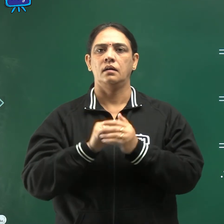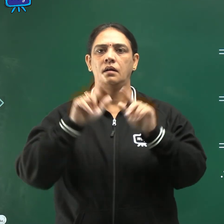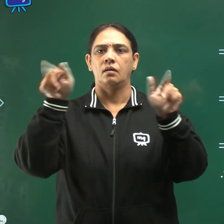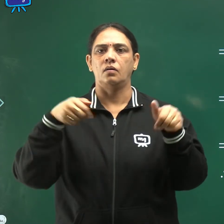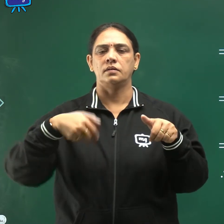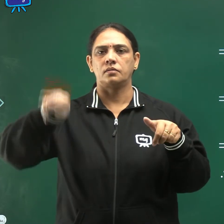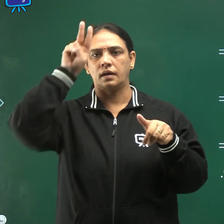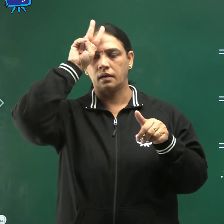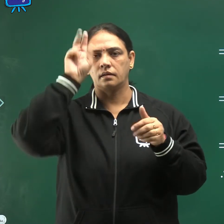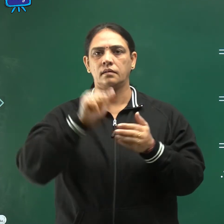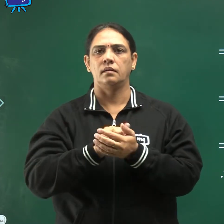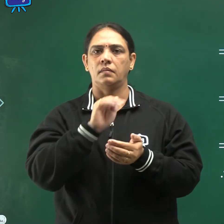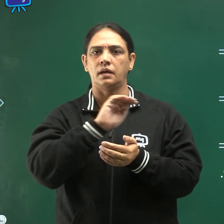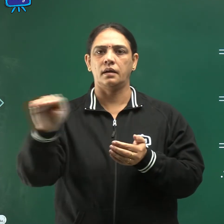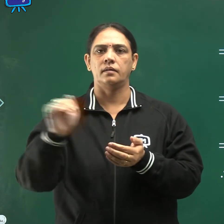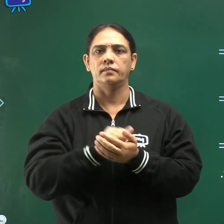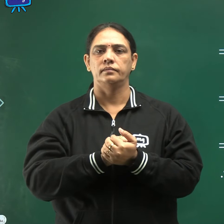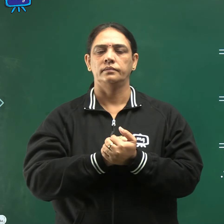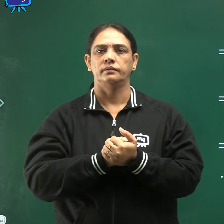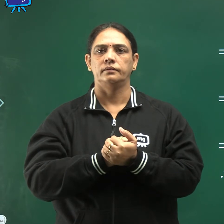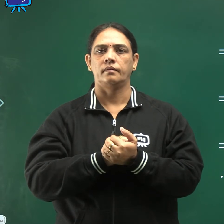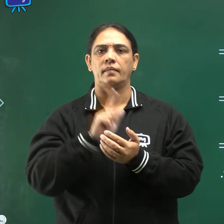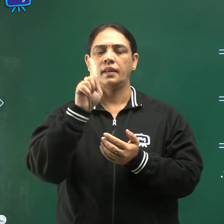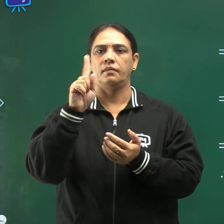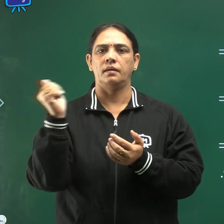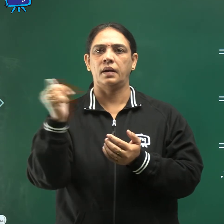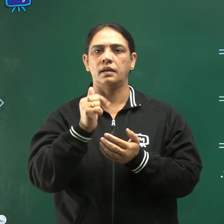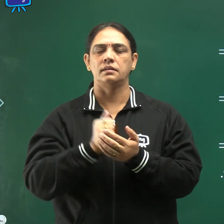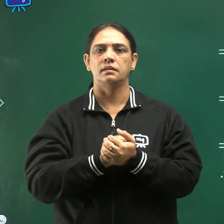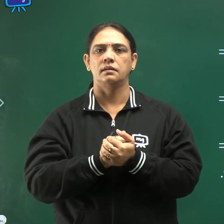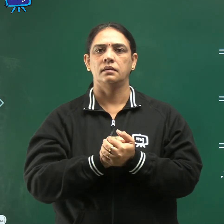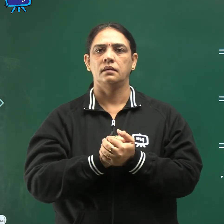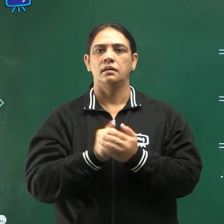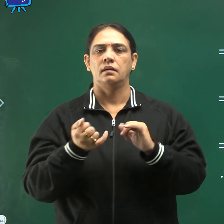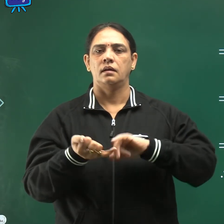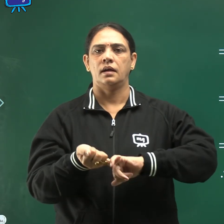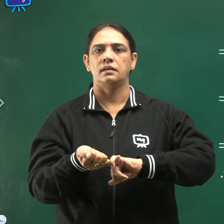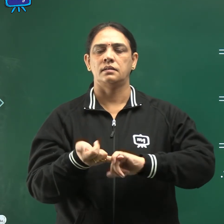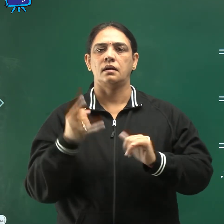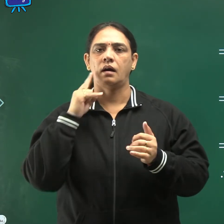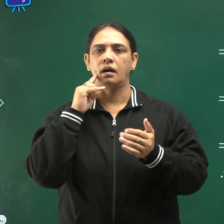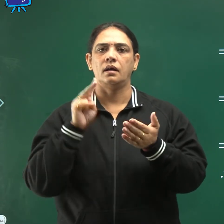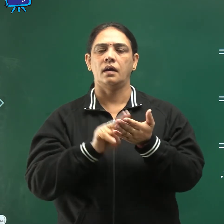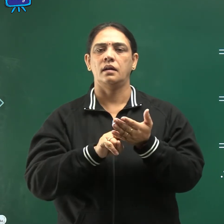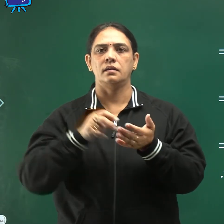होल स्क्वायर बटे 1 माइनस साइन स्क्वायर